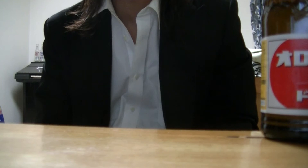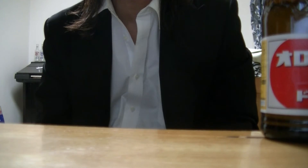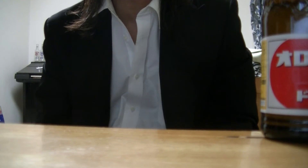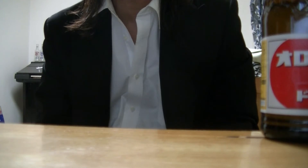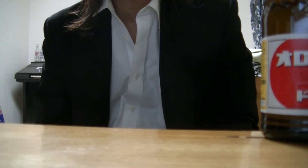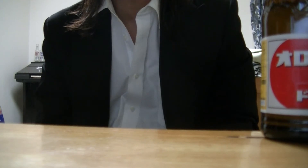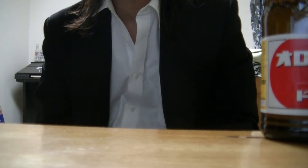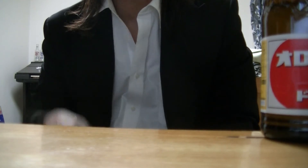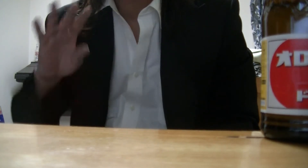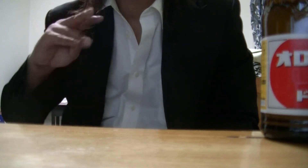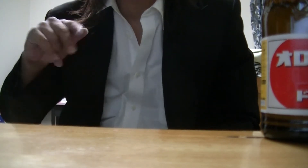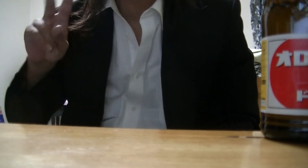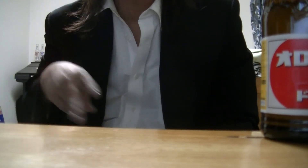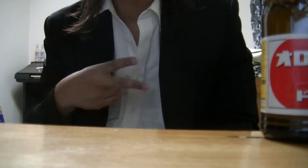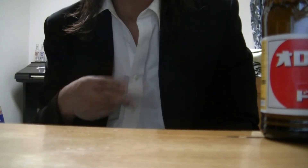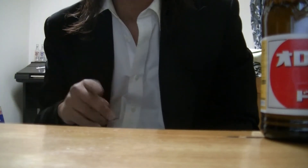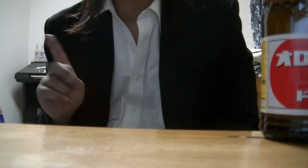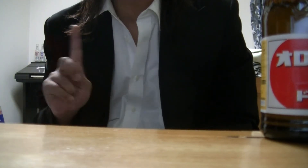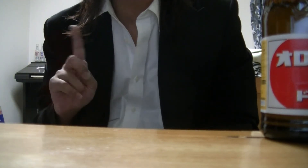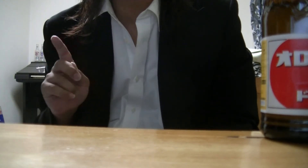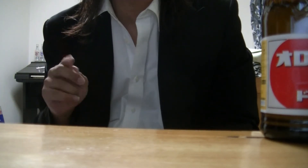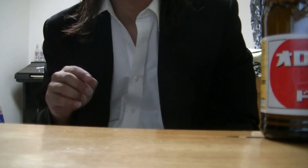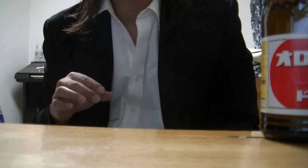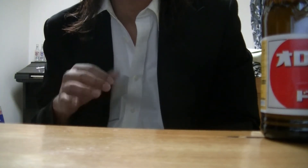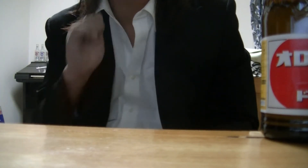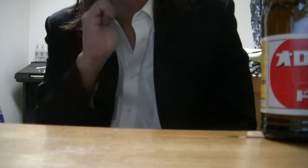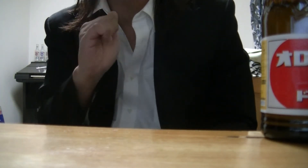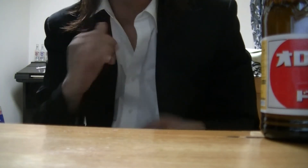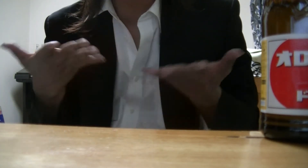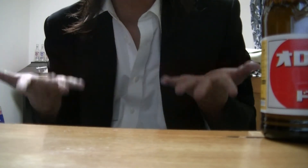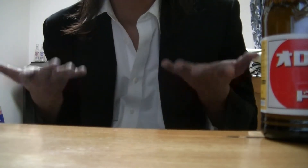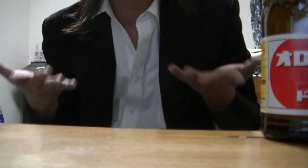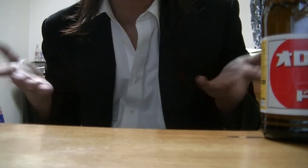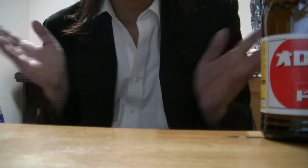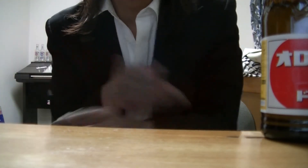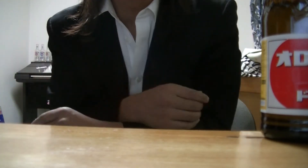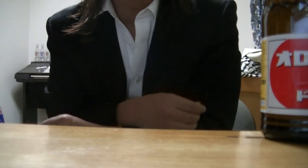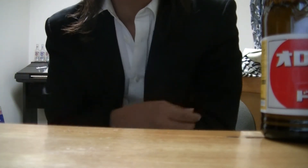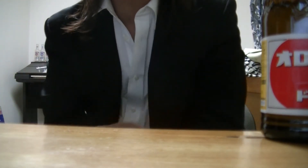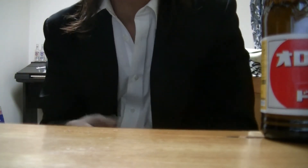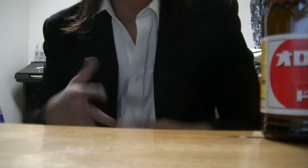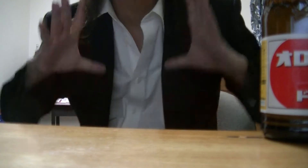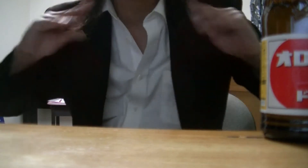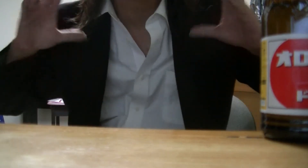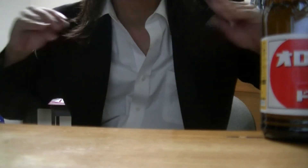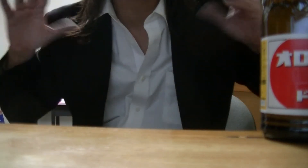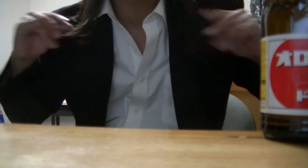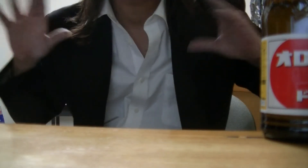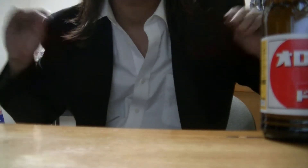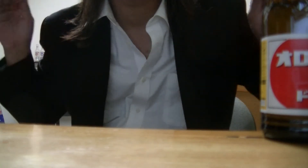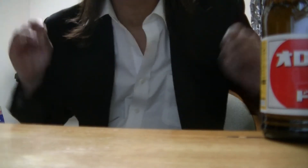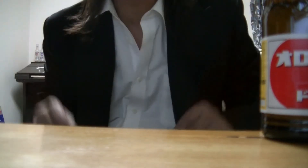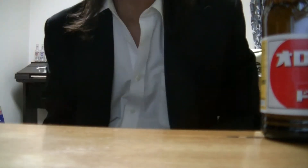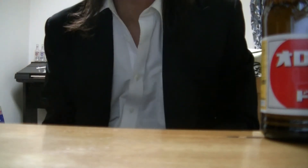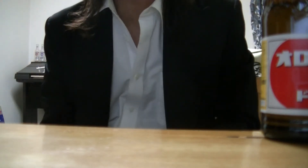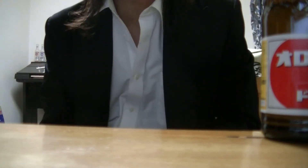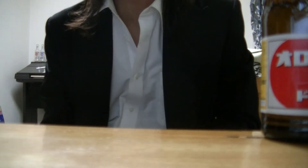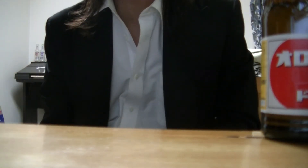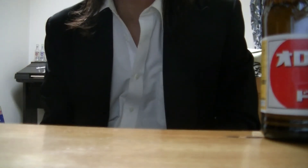小売業か。小売業っていい本ないんだよね。いや、ないんですよ小売業って。あ、経営者向けの本はあり